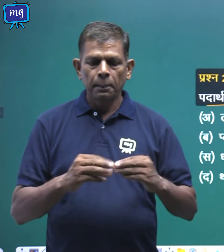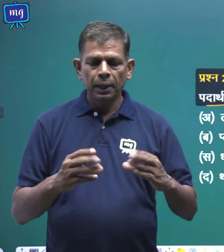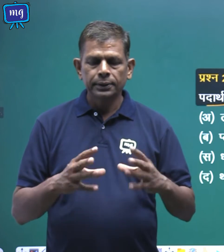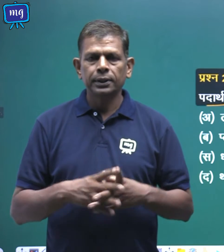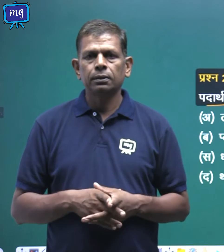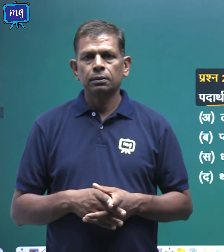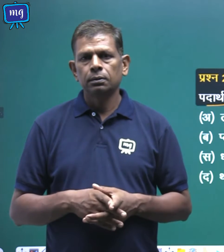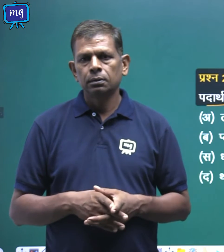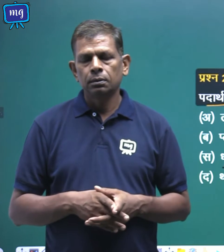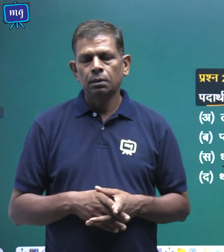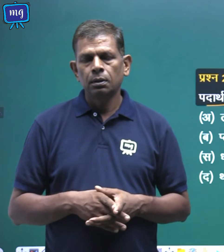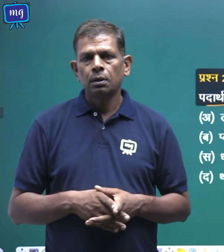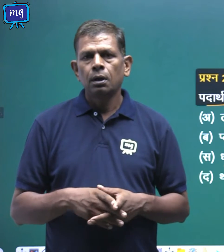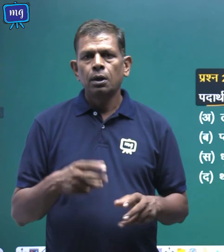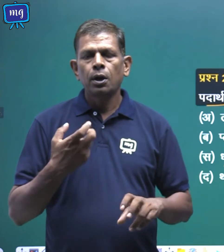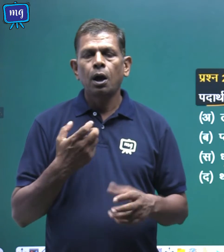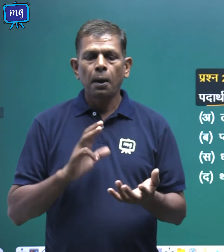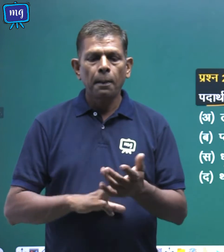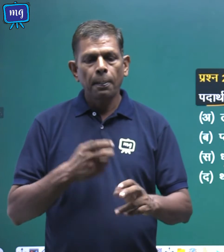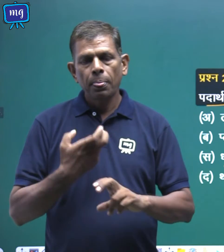प्लास्टिक, धातु,